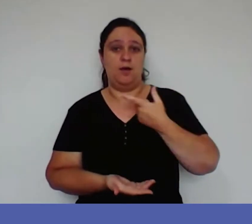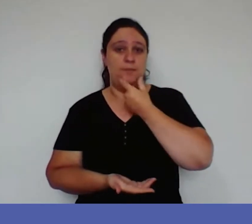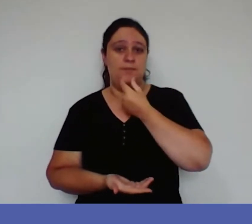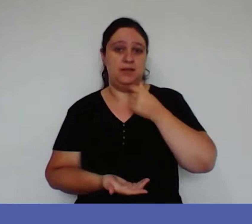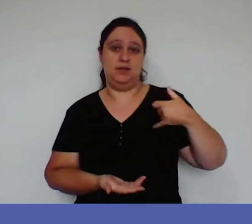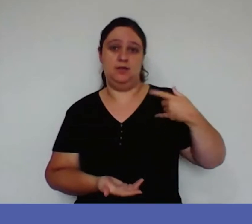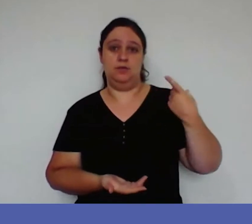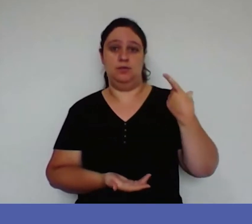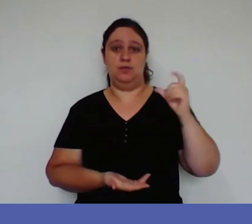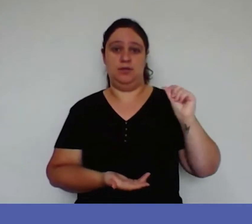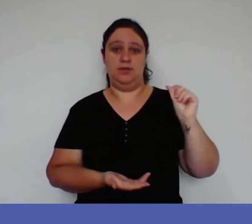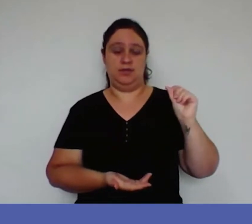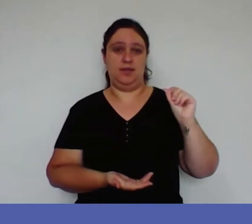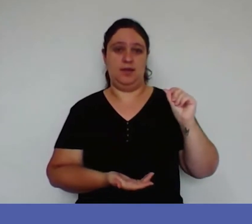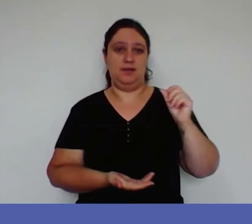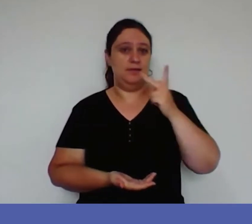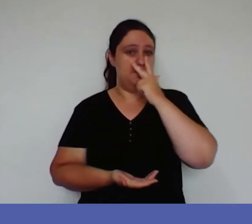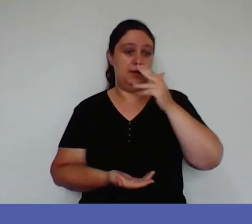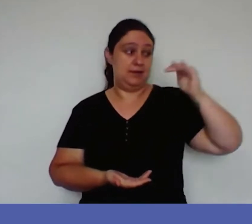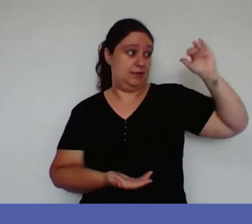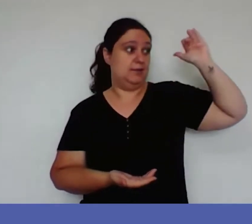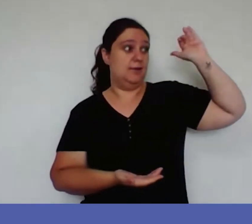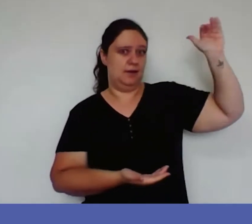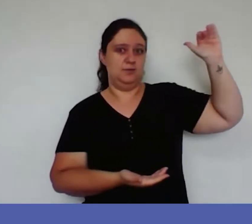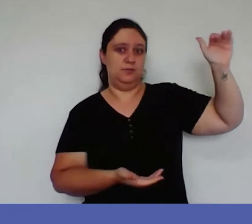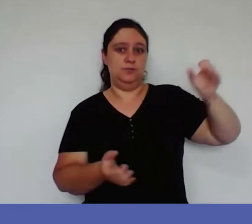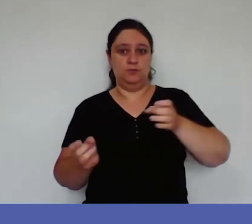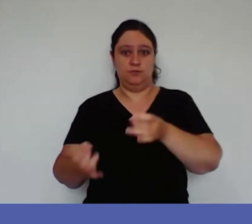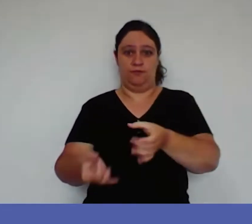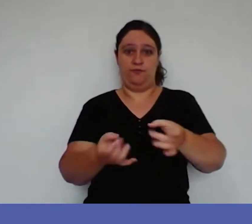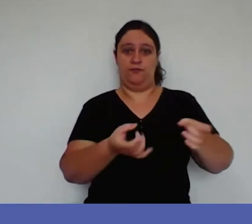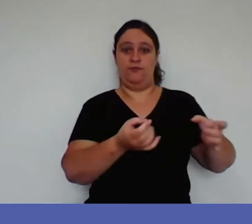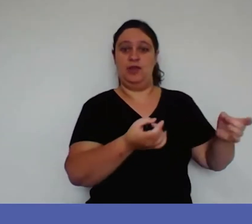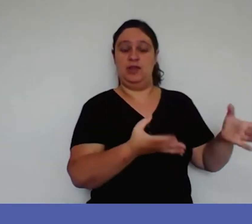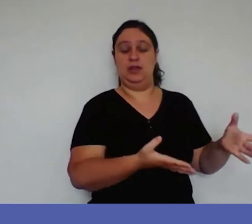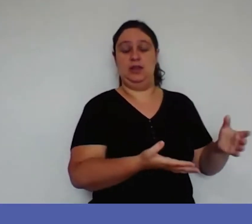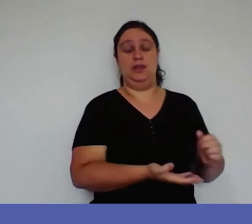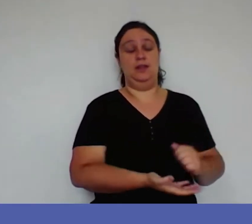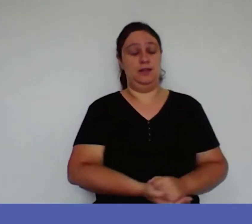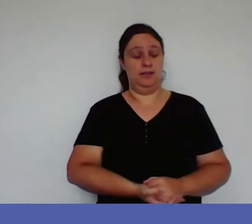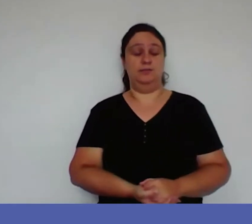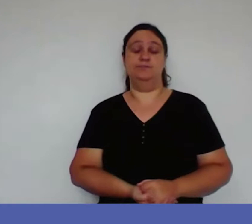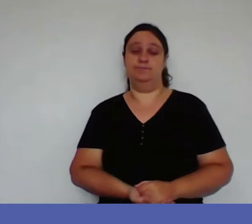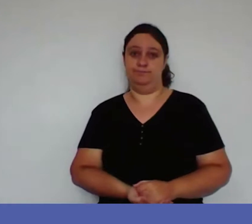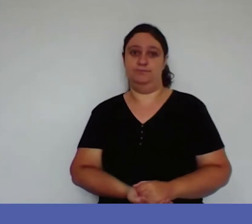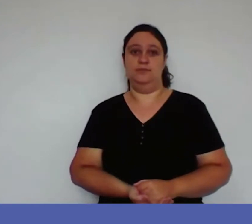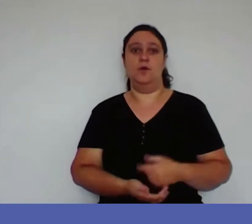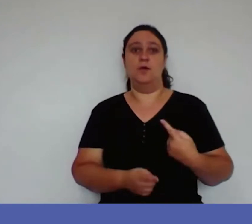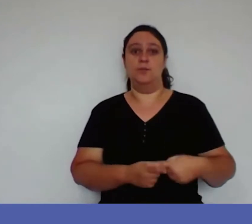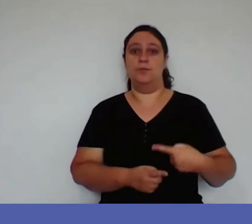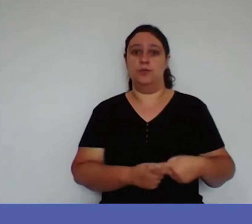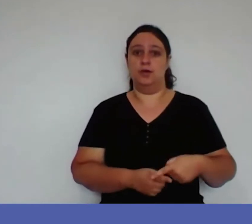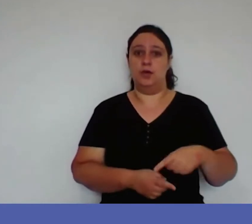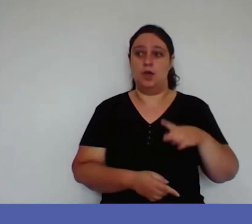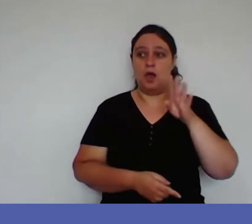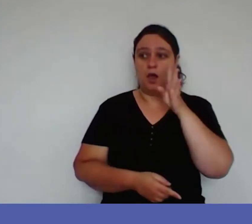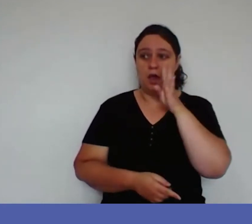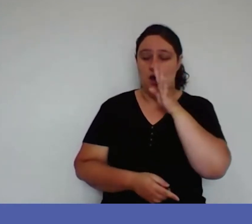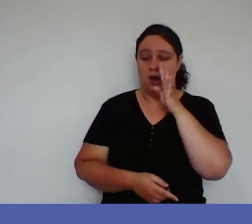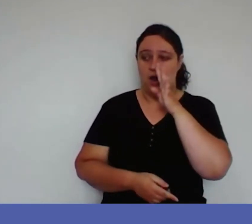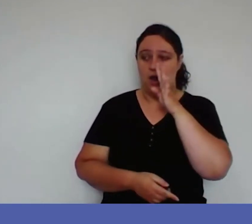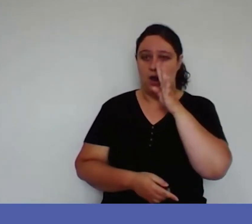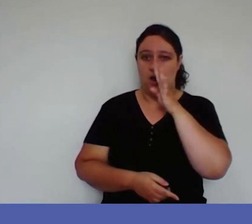adulto a nossa literatura para adultos. Ele ficou tão impressionado que foi contactado pela segunda vez